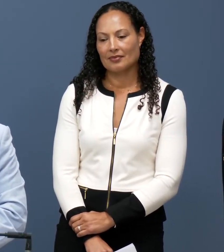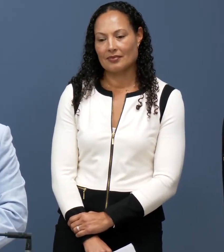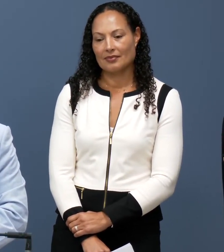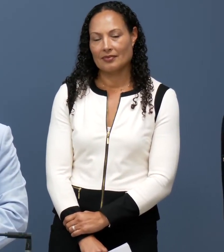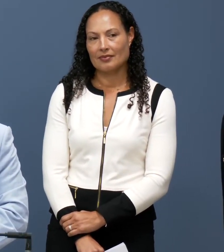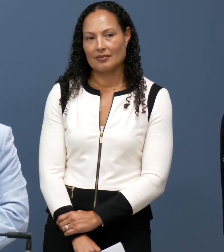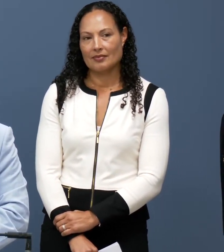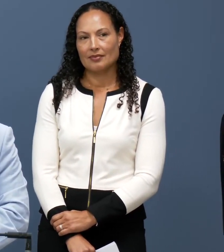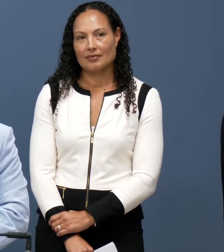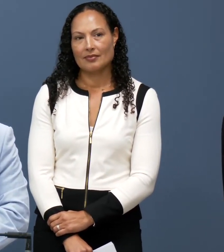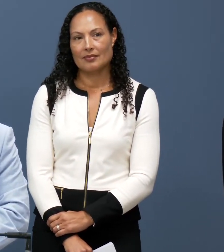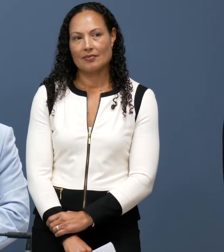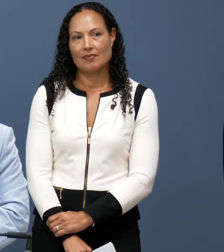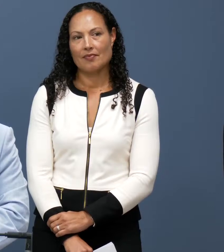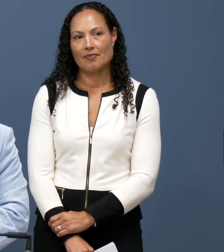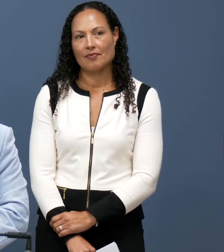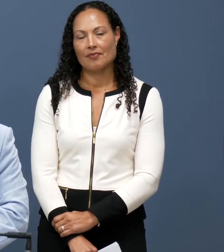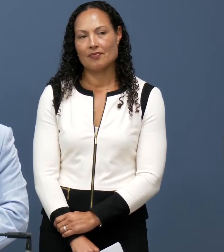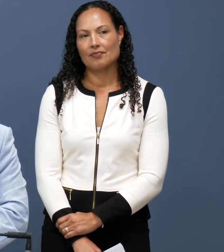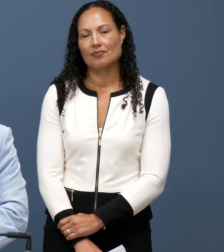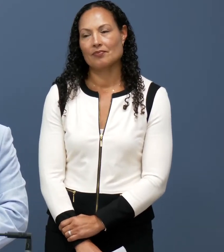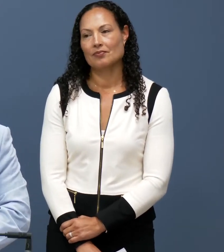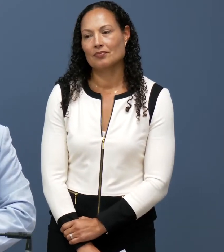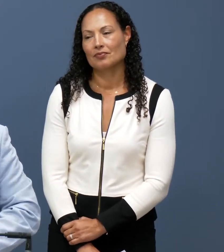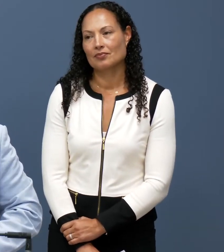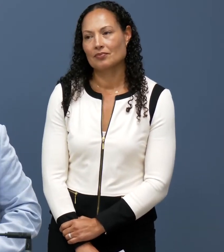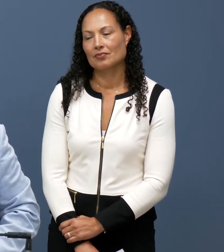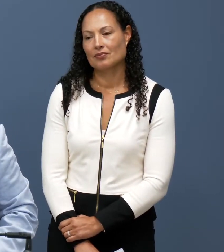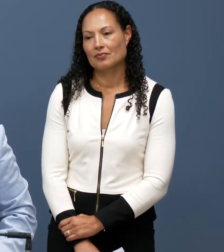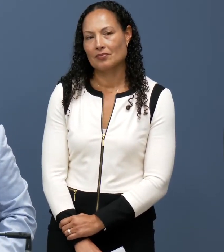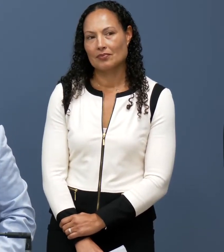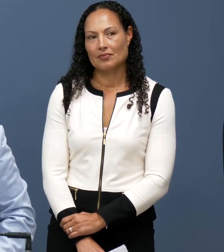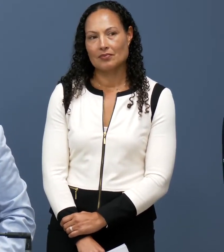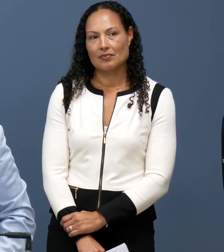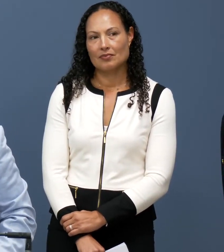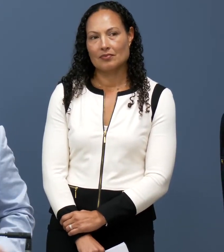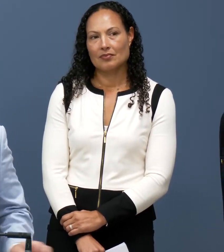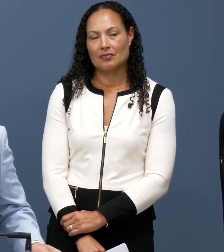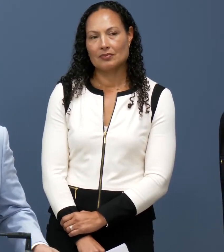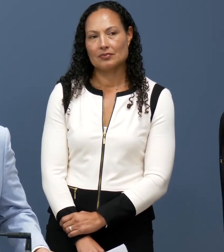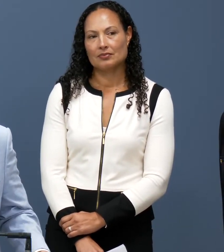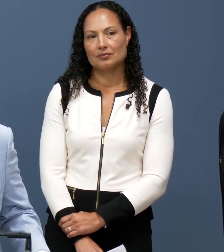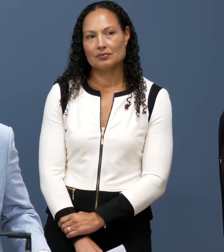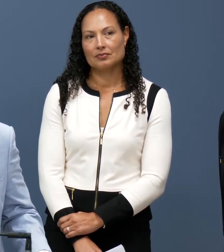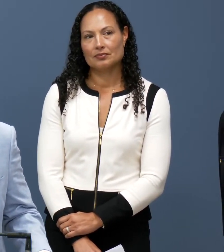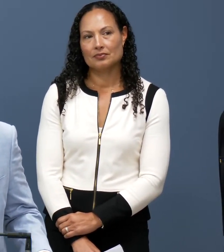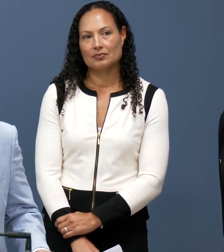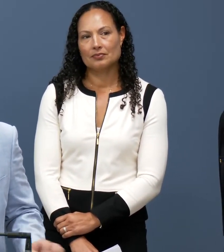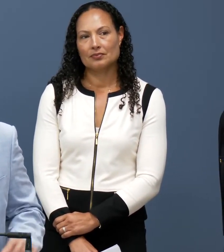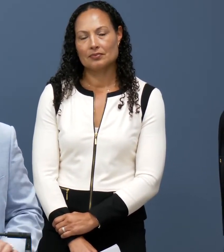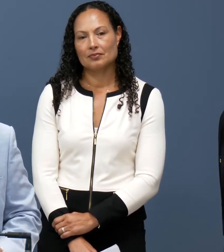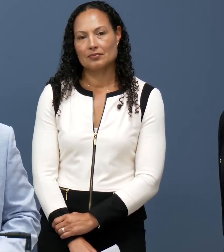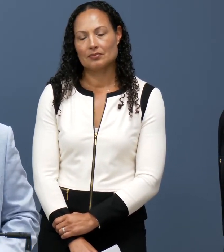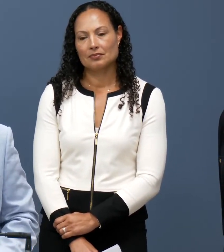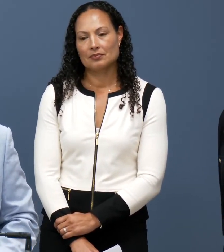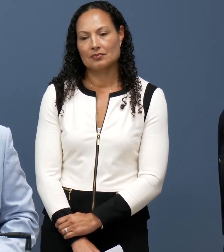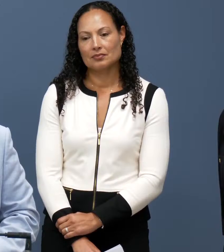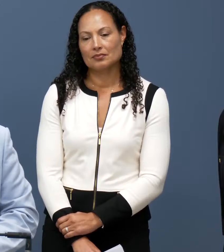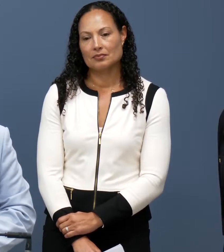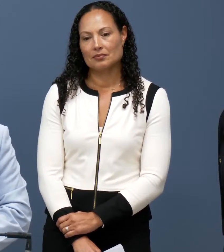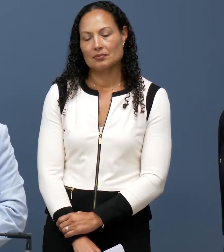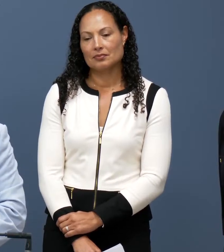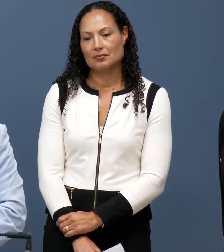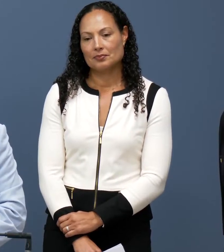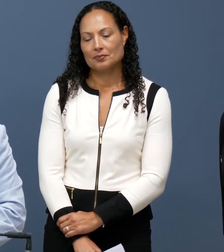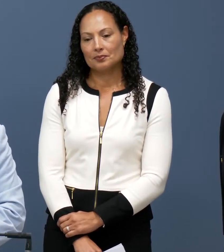ក្រុងឡុងប៊ិចក៏បានដាក់ចេញជាគោលដៅជាក់លាក់ជាច្រើនដើម្បីដោះស្រាយបញ្ហាដែលគោលដៅទាំងនេះរួមមានទី1គឺកសាងសមត្ថភាពទូទៅនៅក្នុងផ្នែកបង្ការវិប